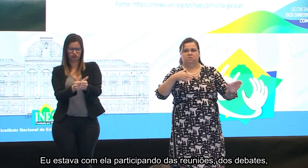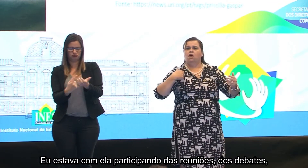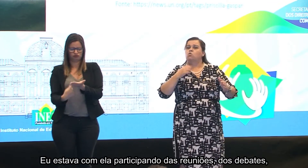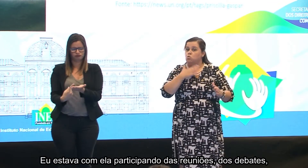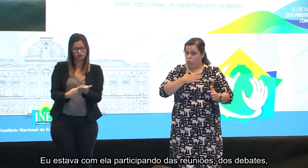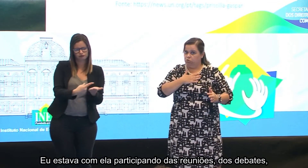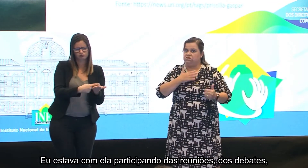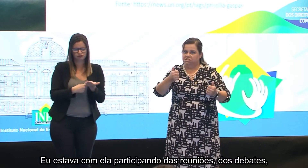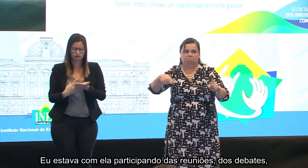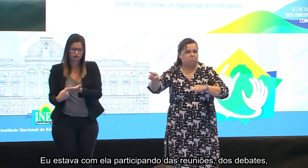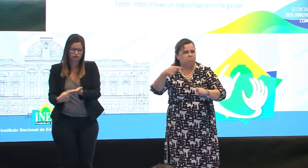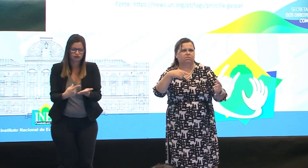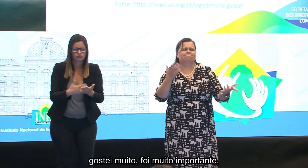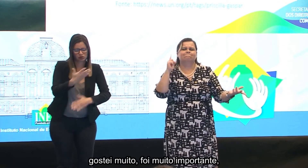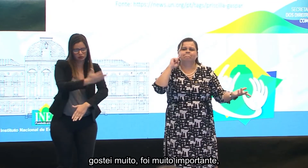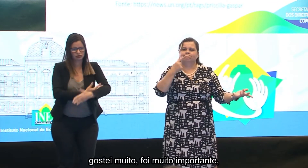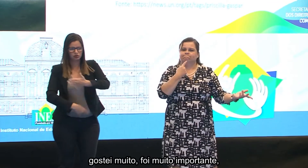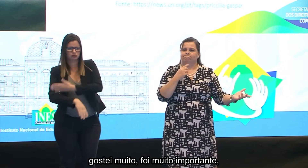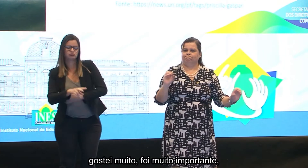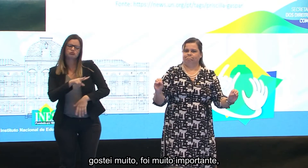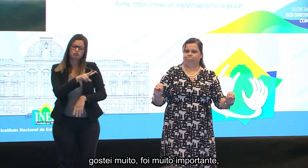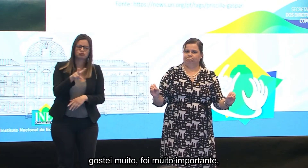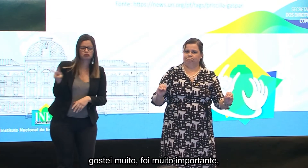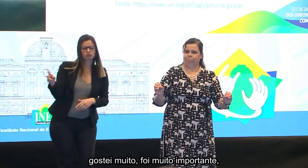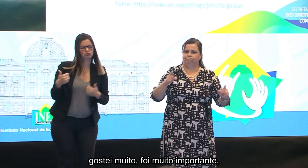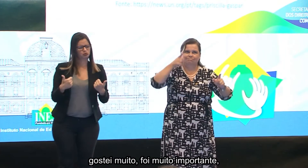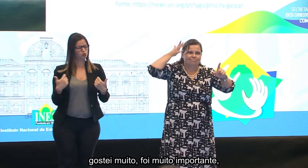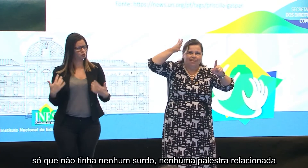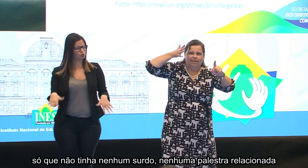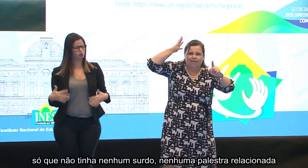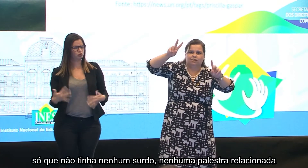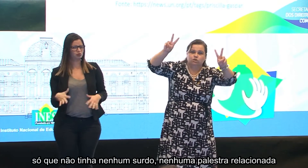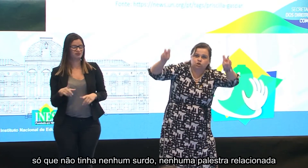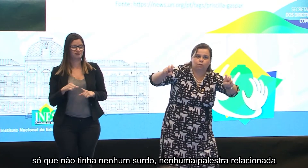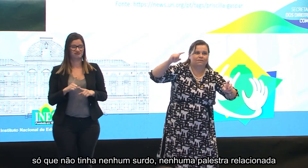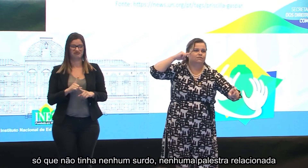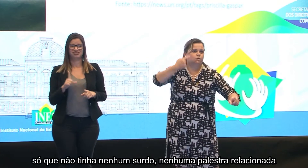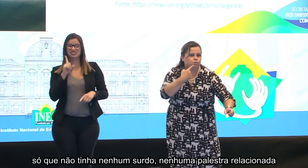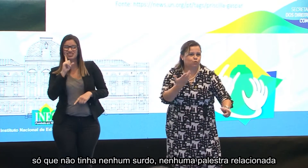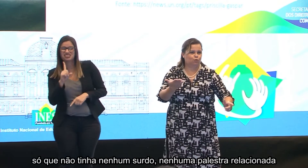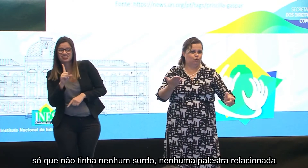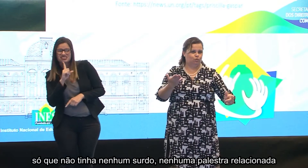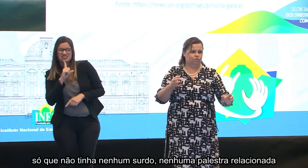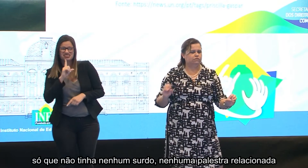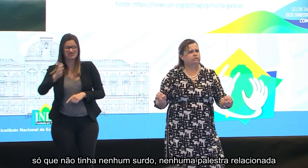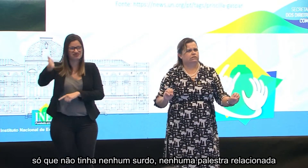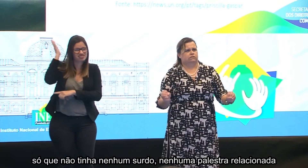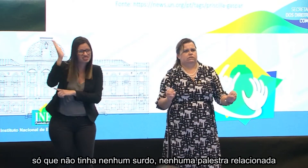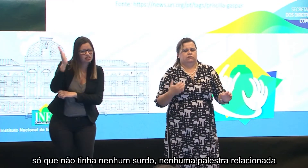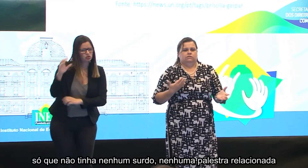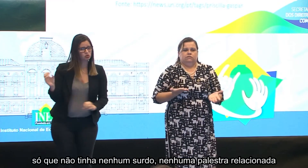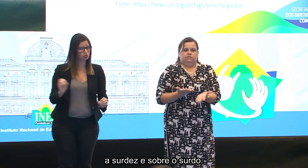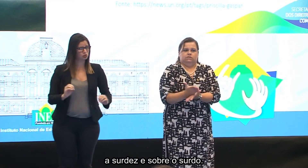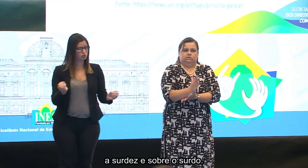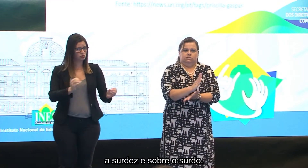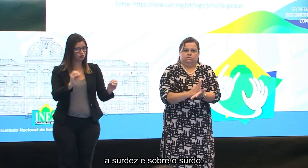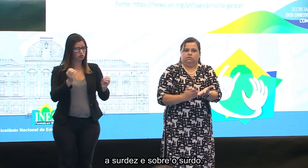dos debates. Então, gostei muito, foi muito importante. Só que não tinha nenhum surdo, não tinha nenhuma palestra relacionada à surdez e